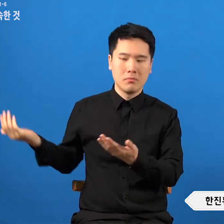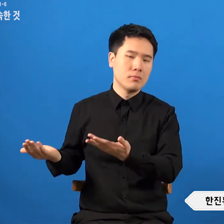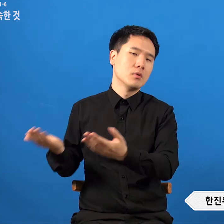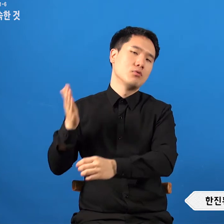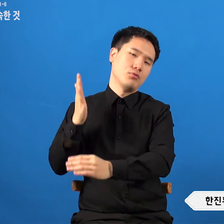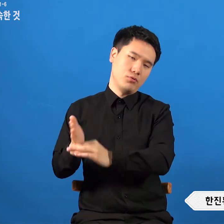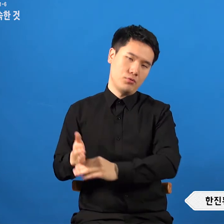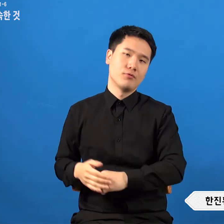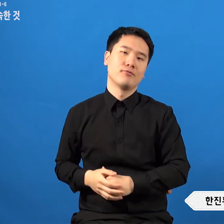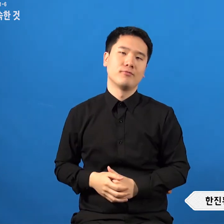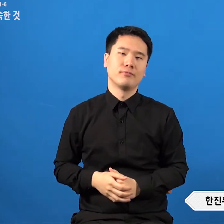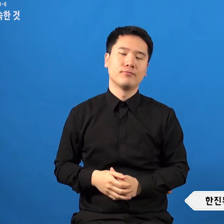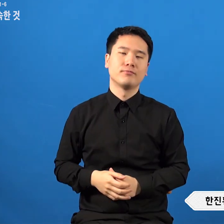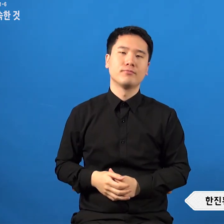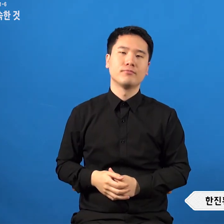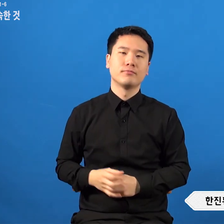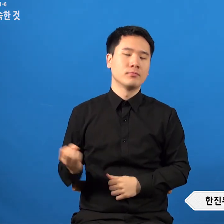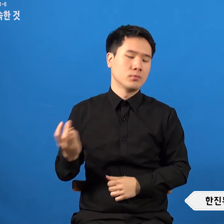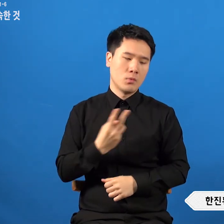일하고 계십니다.